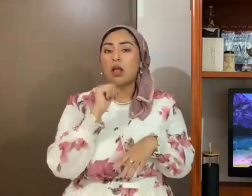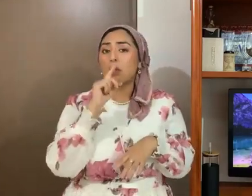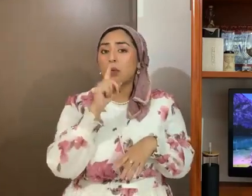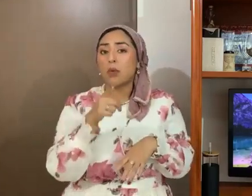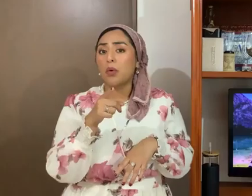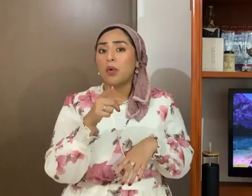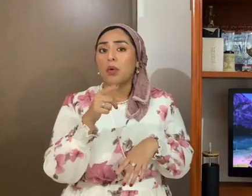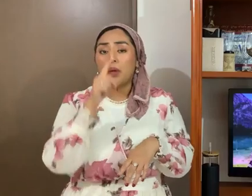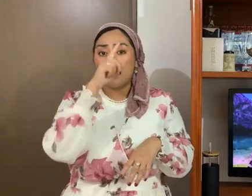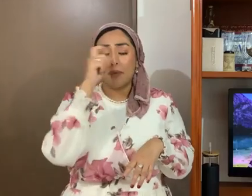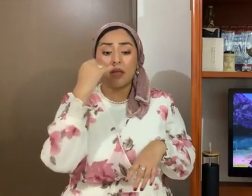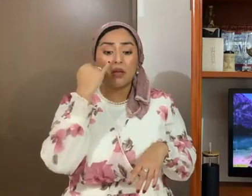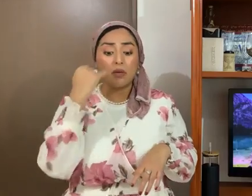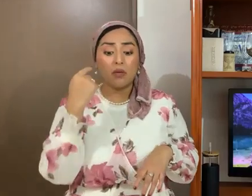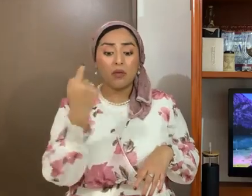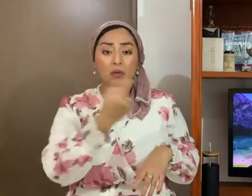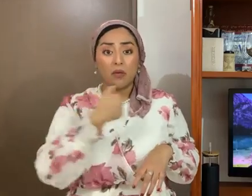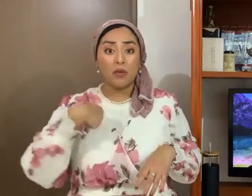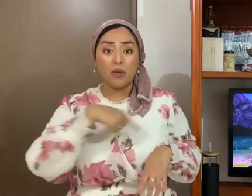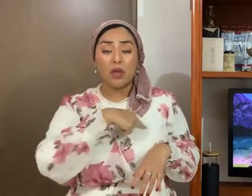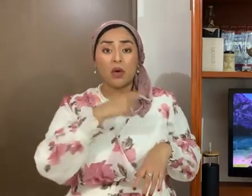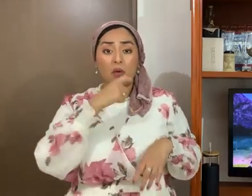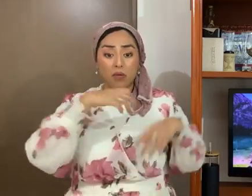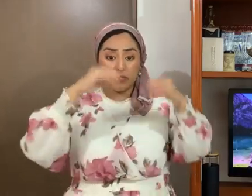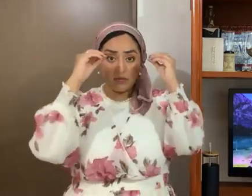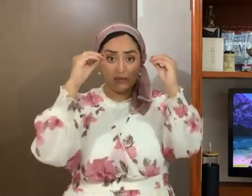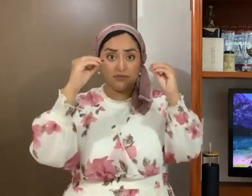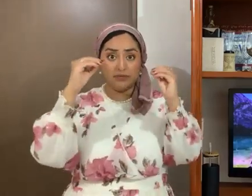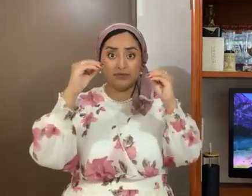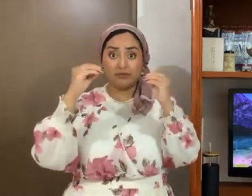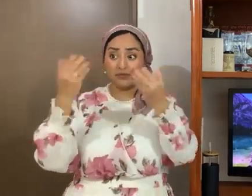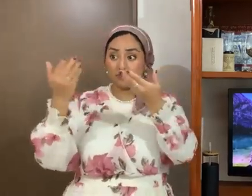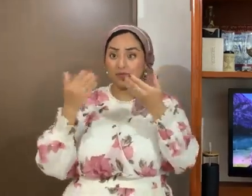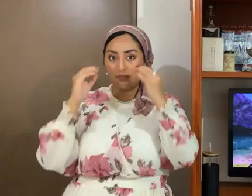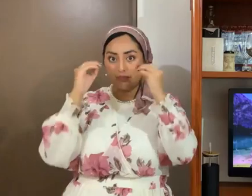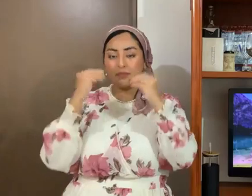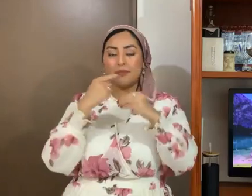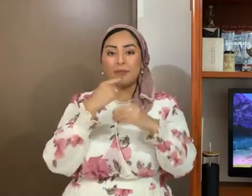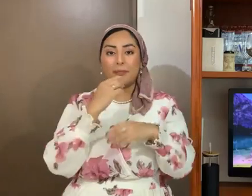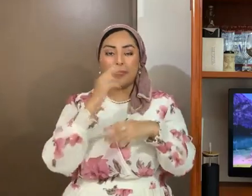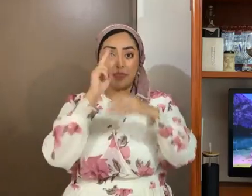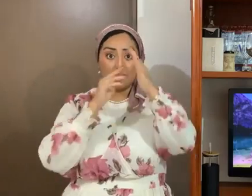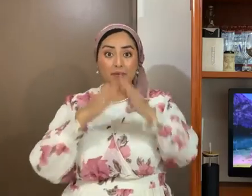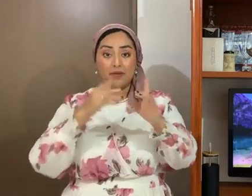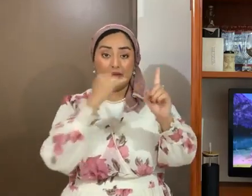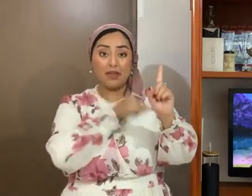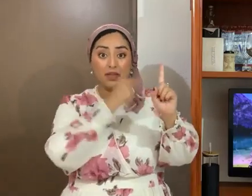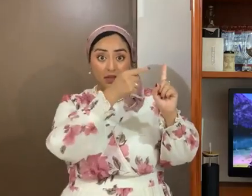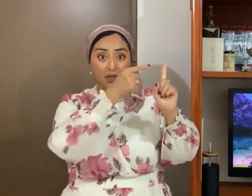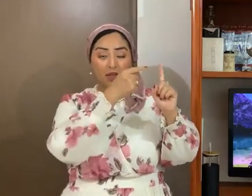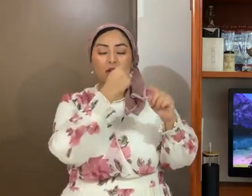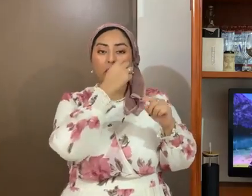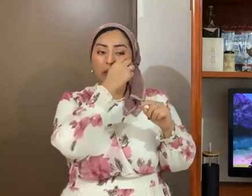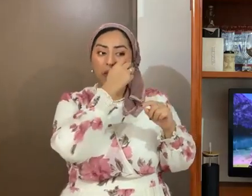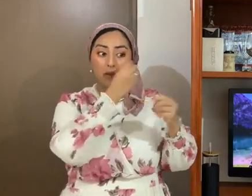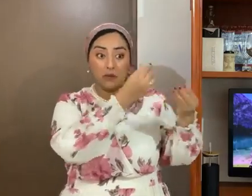así, porque los que ministramos, como nos ha enseñado nuestro amado Naví, tenemos que pedir, y así lo hicimos